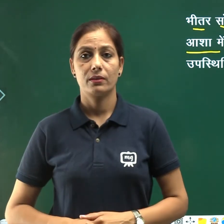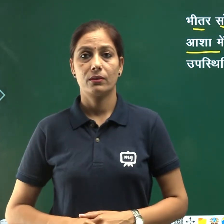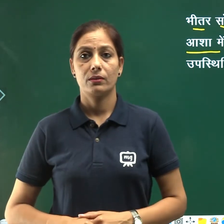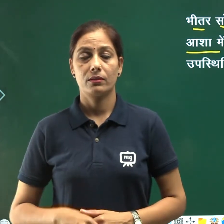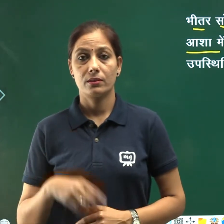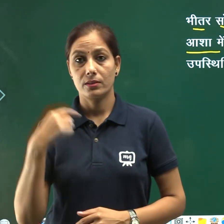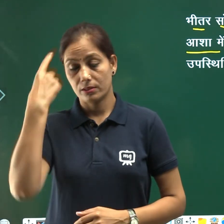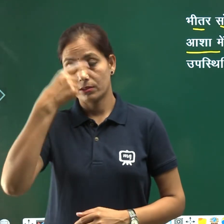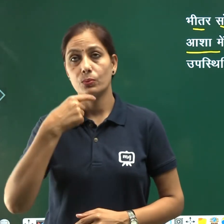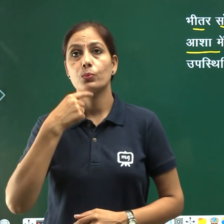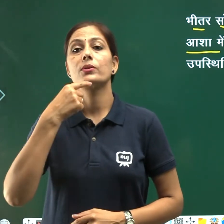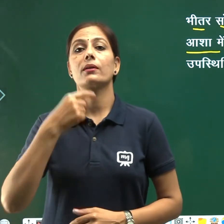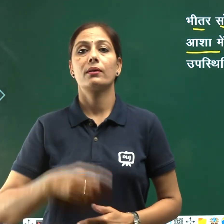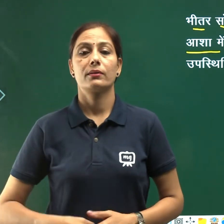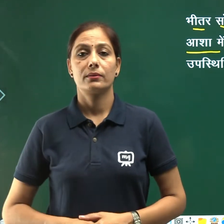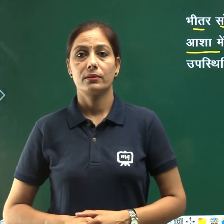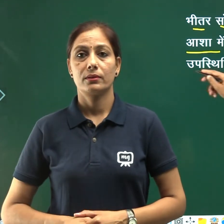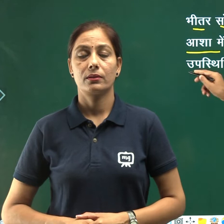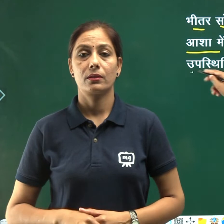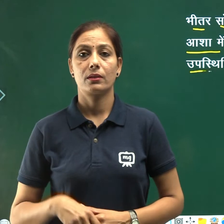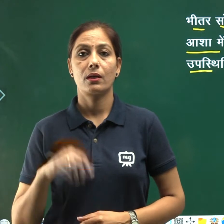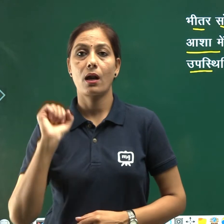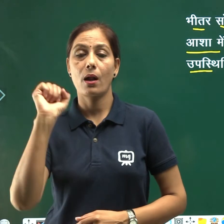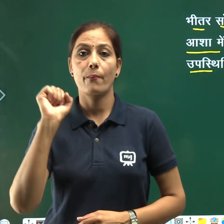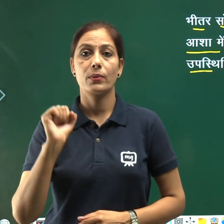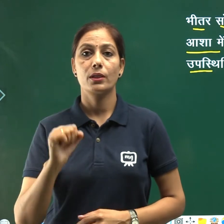सिर ऊंचा कर अपनी उपस्थिति